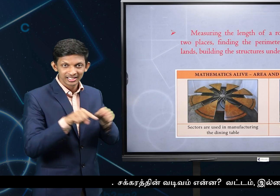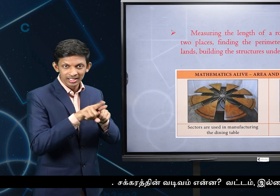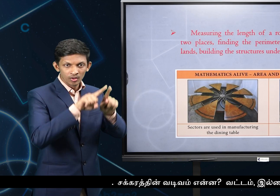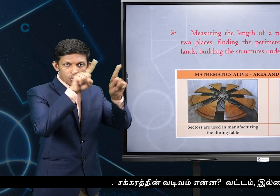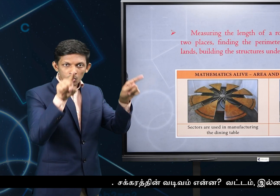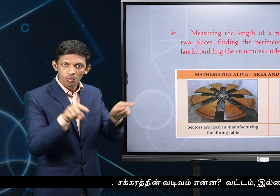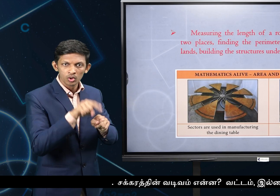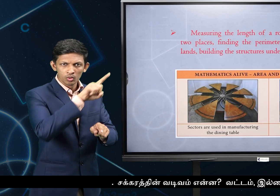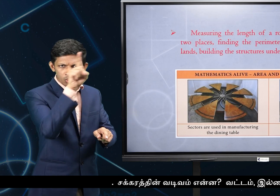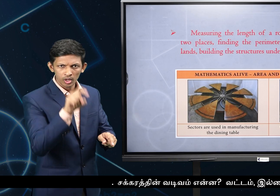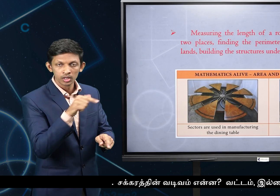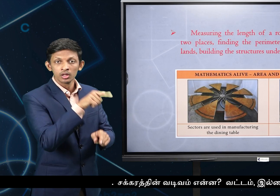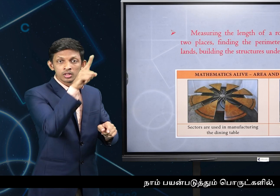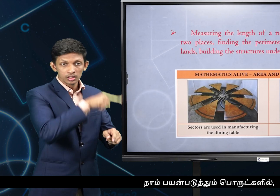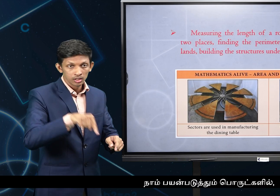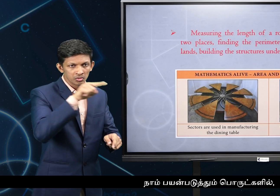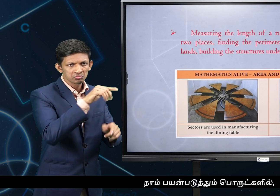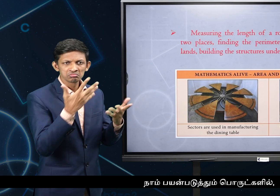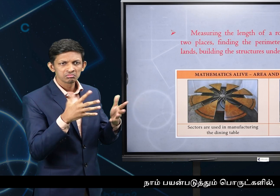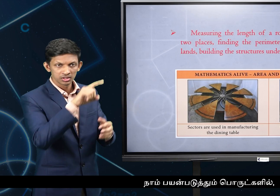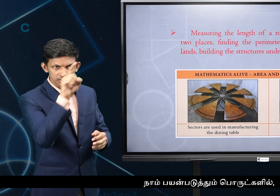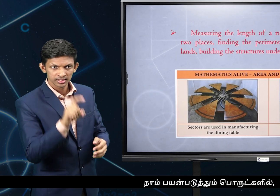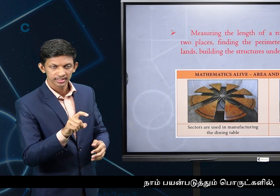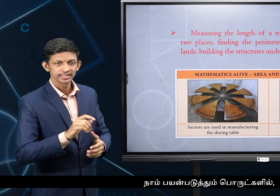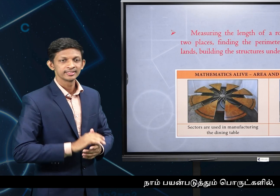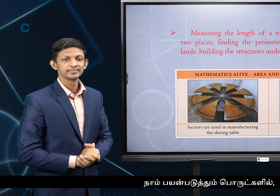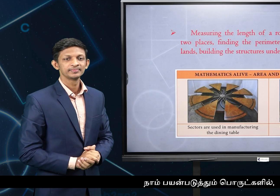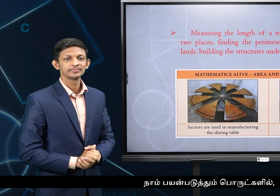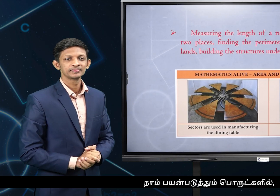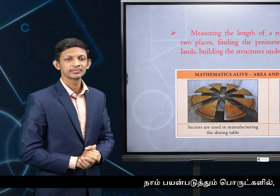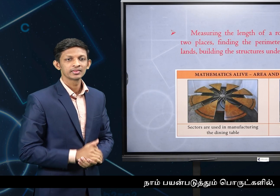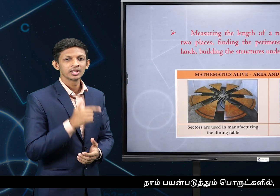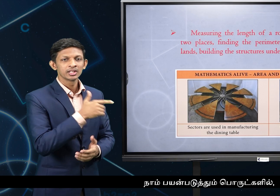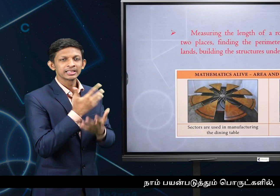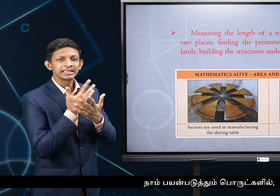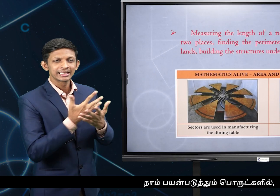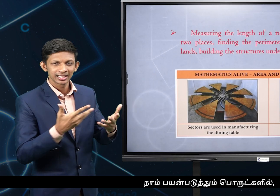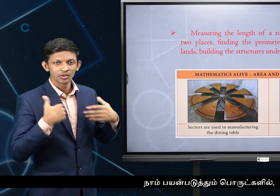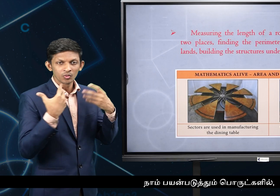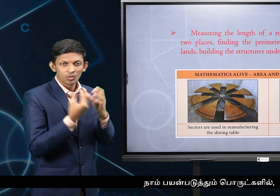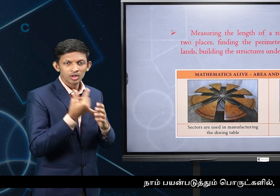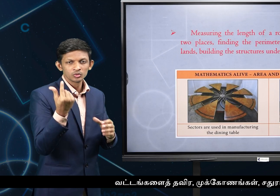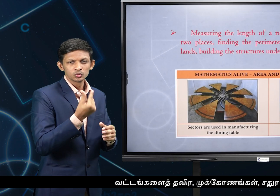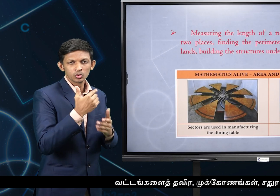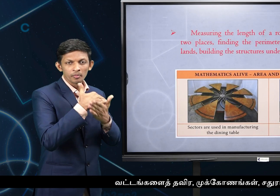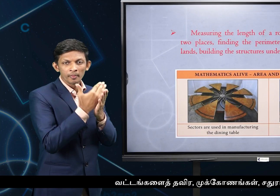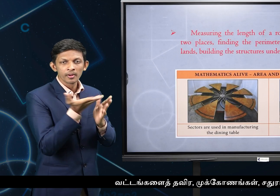சக்கரத்தின் வடிவம் என்ன? வட்டம் இல்லையா? நாம் பயன்படுத்தும் பொருட்களின் வட்டங்களை